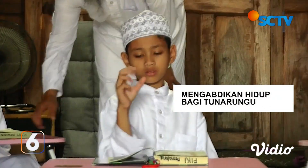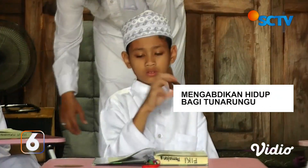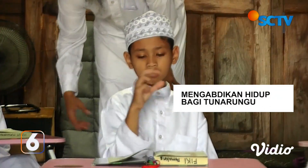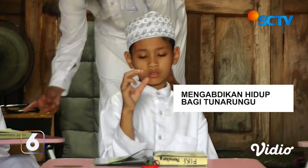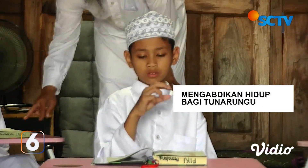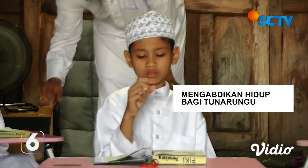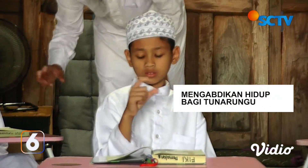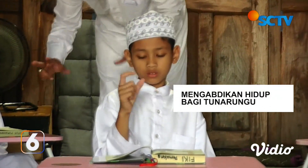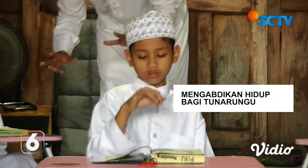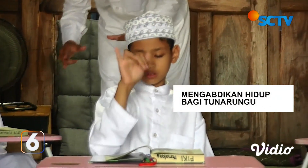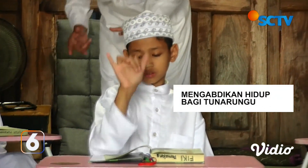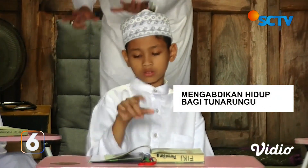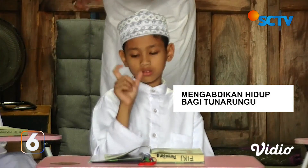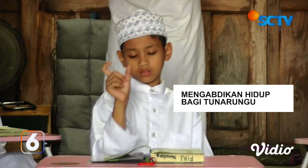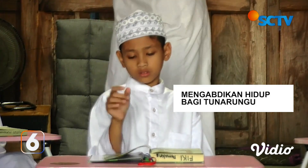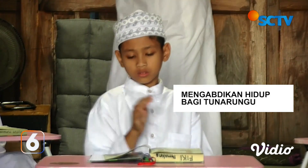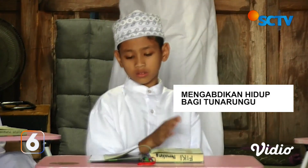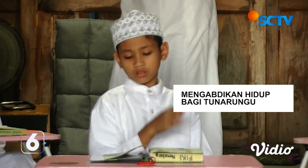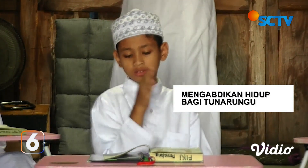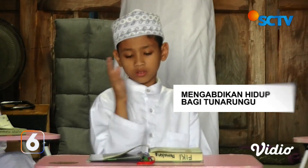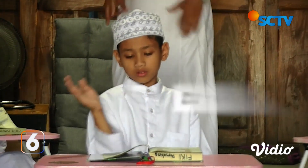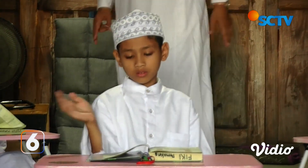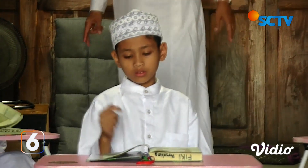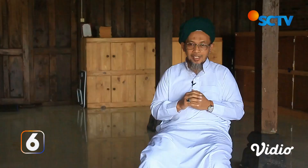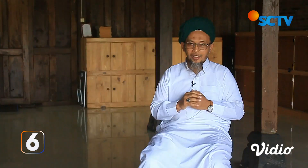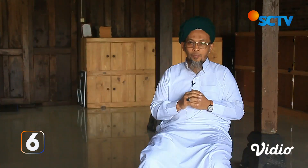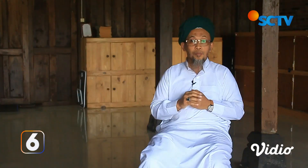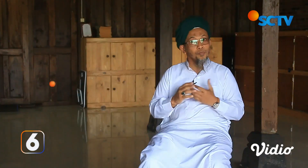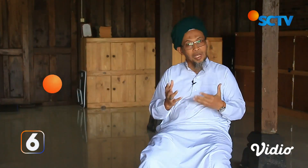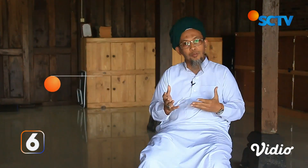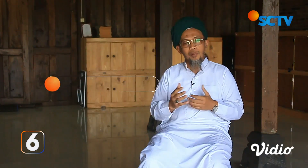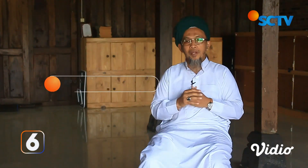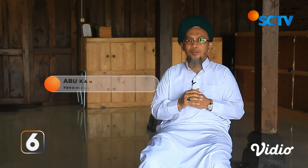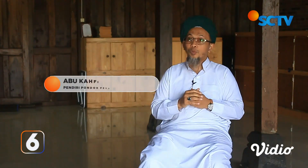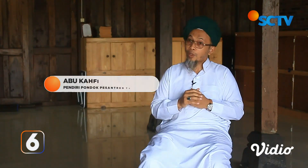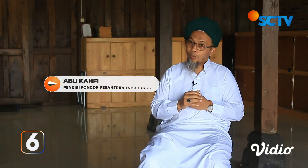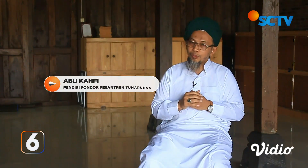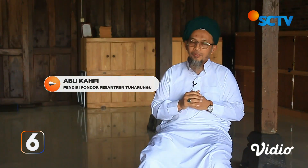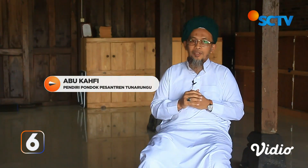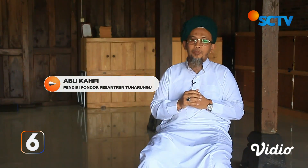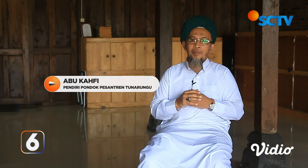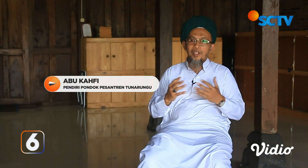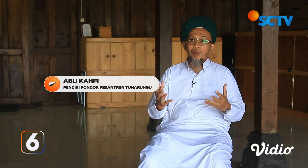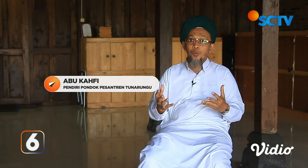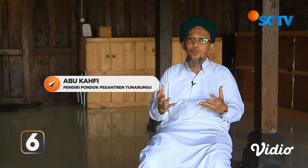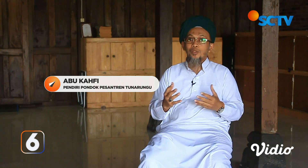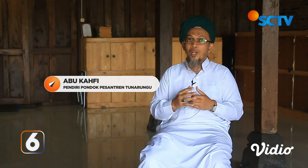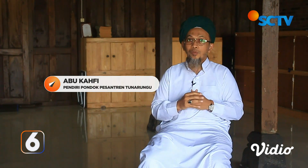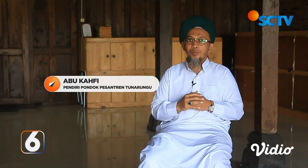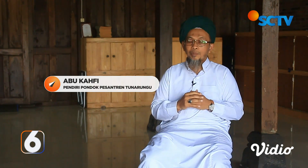Jujur saja dari awal saya ketemu dengan tunarungu, saya belum bisa bahasa isyarat ataupun belum tahu apa itu tunarungu, bagaimana kekhususan tunarungu, saya